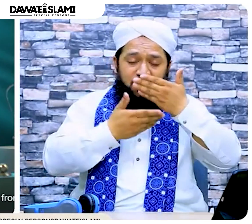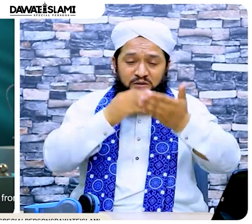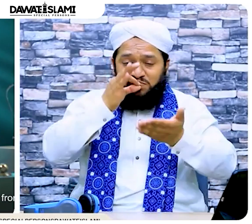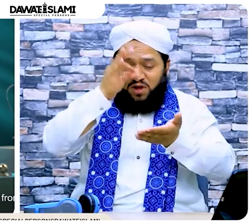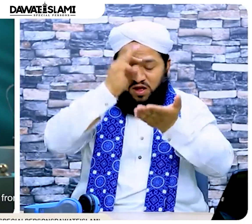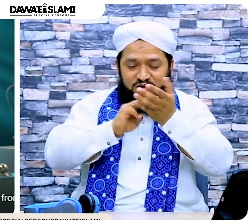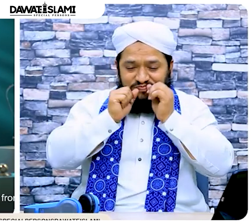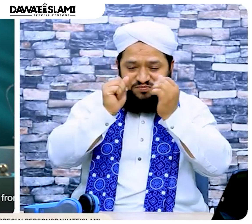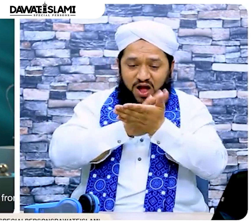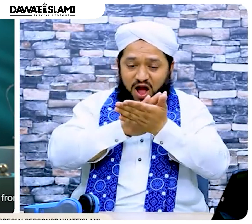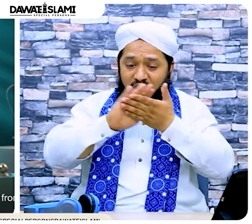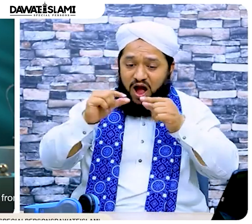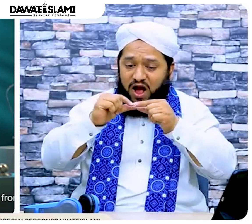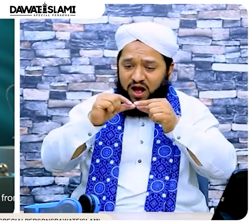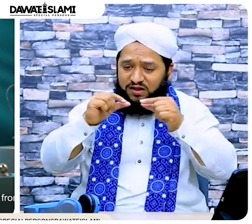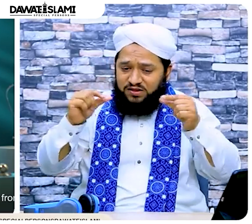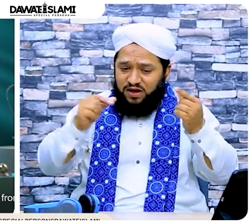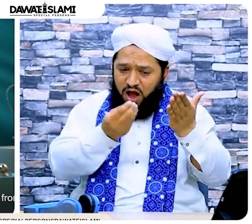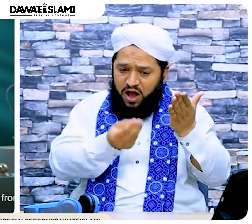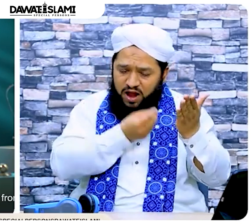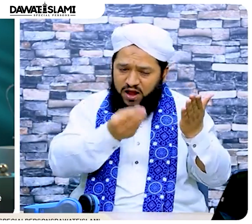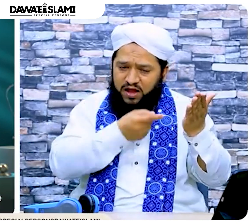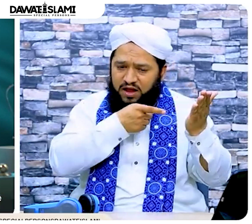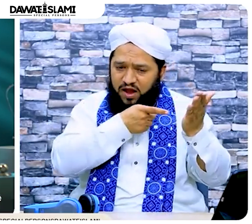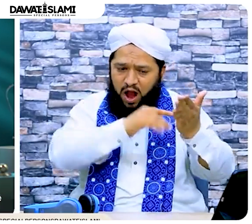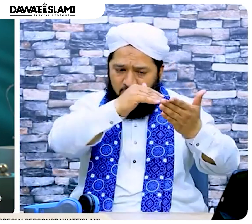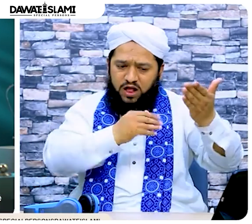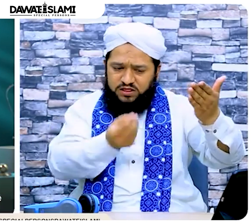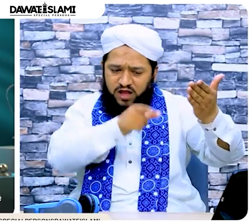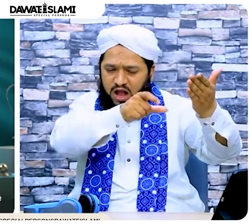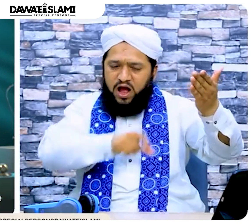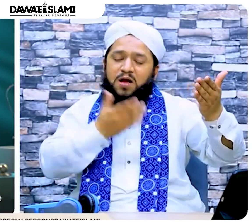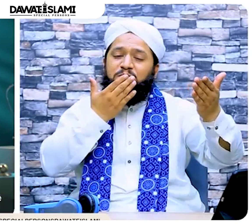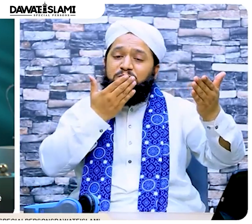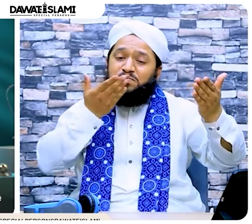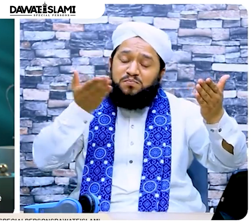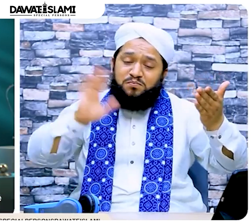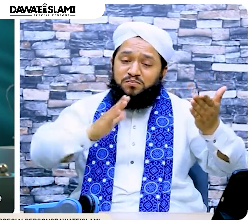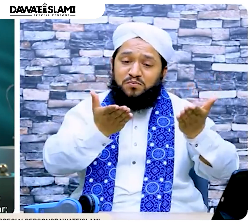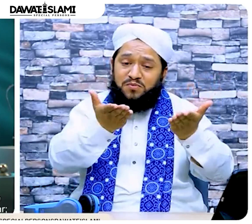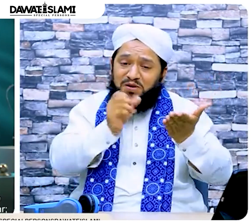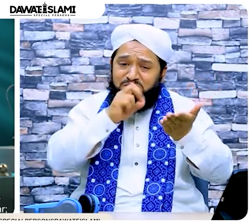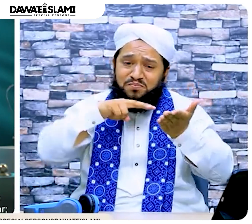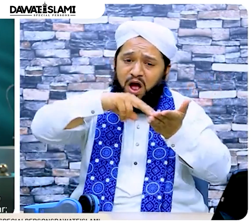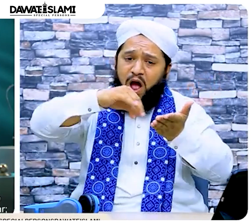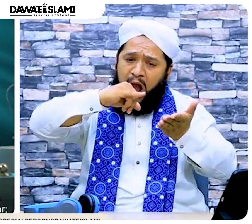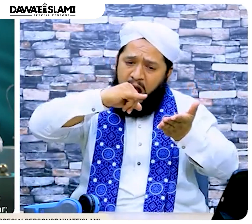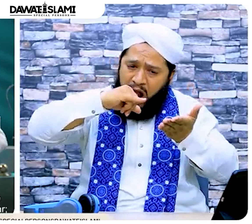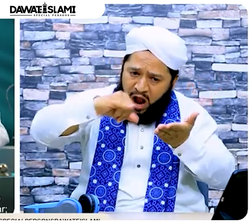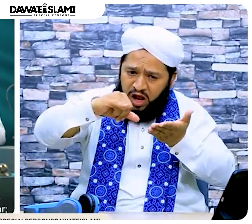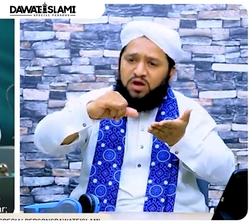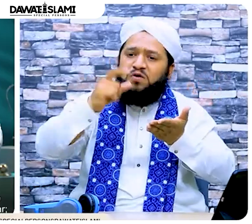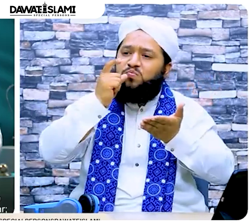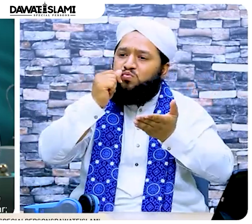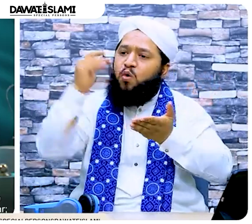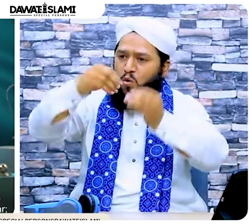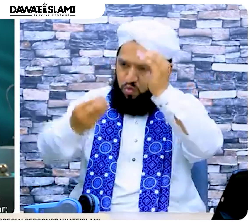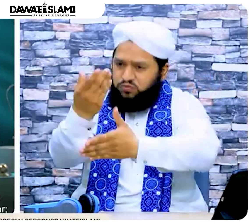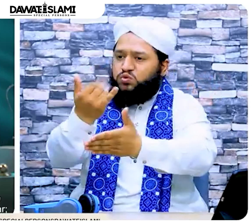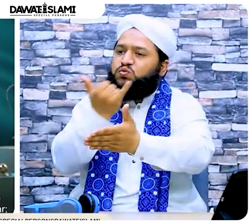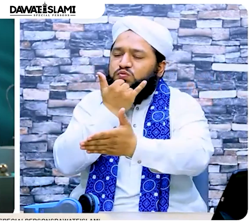چچا زاد بہن احمدی کو خط بھیجا کہ اپنی بیٹی محمدی بیگم میرے نکاح میں دے دے۔ اس نے صاف انکار کیا، اس